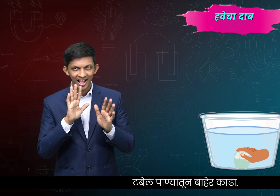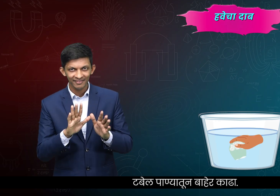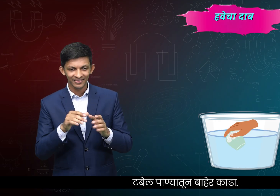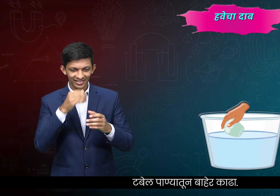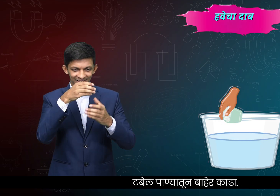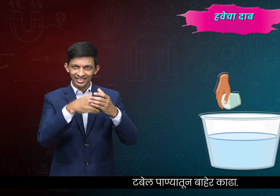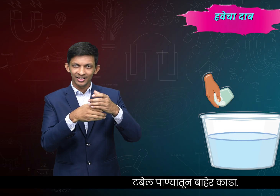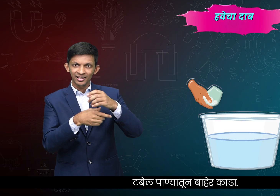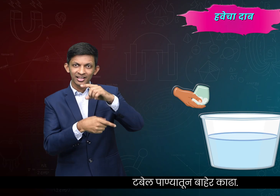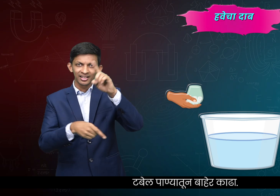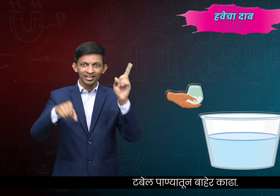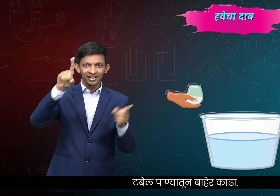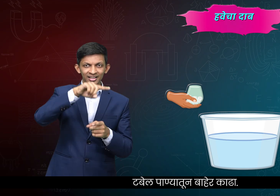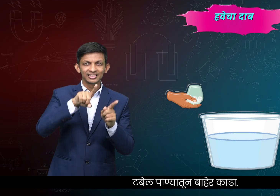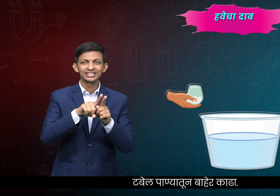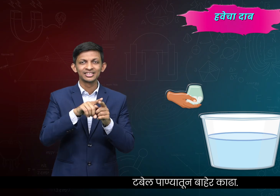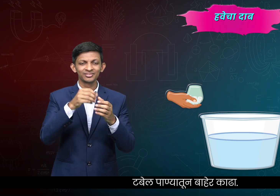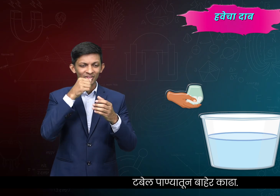टेबल पाण्यातून बाहेर काढा.